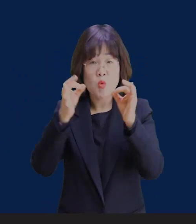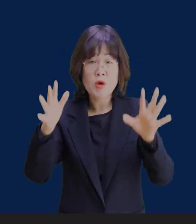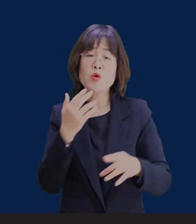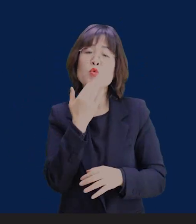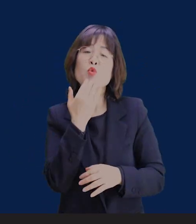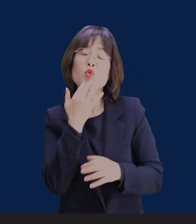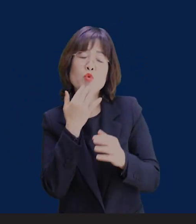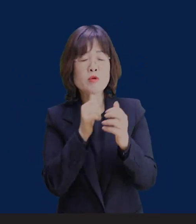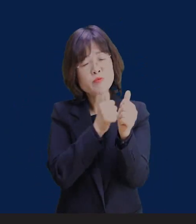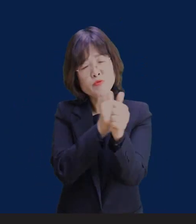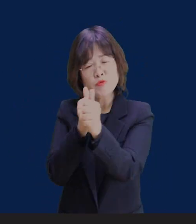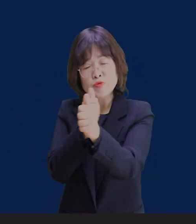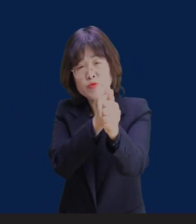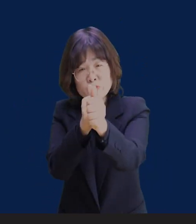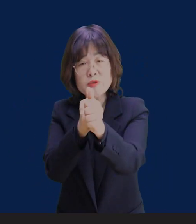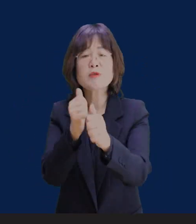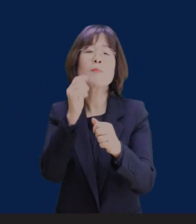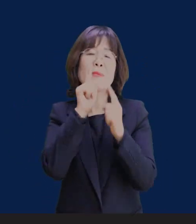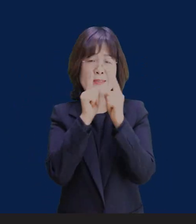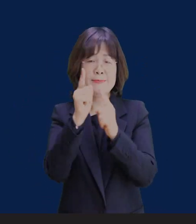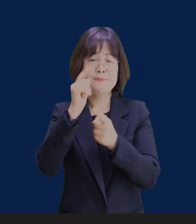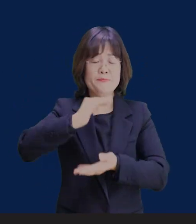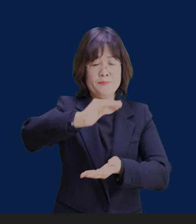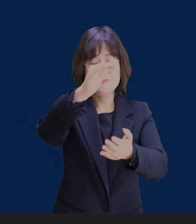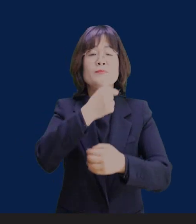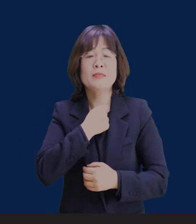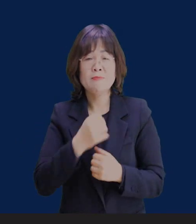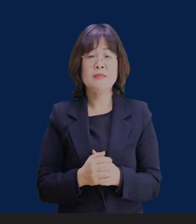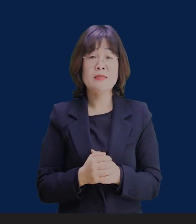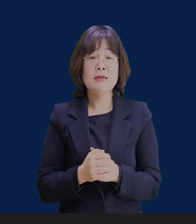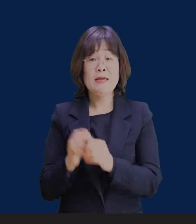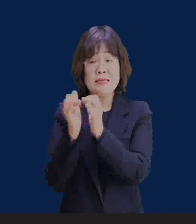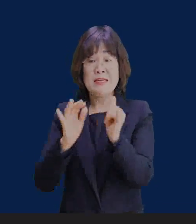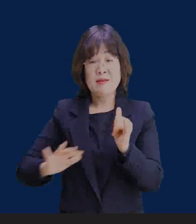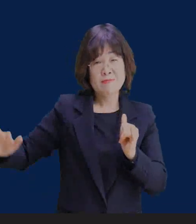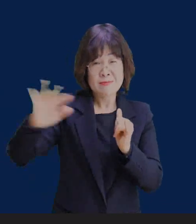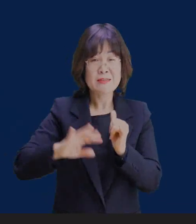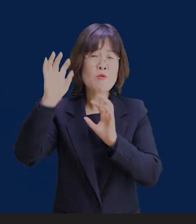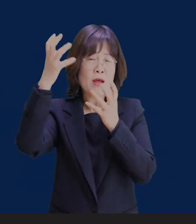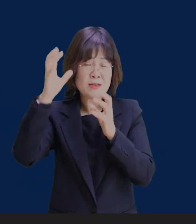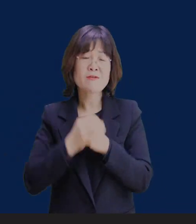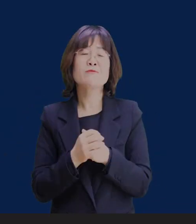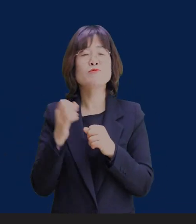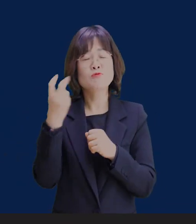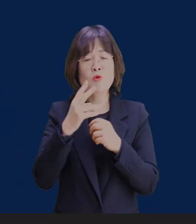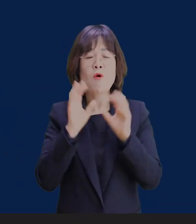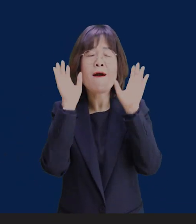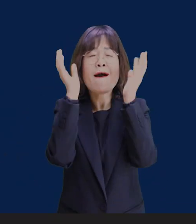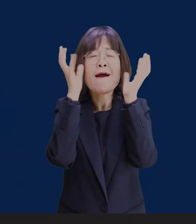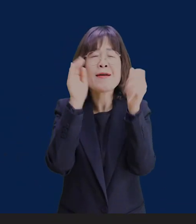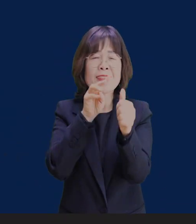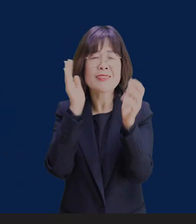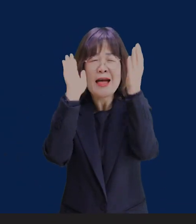시간들을 요일별로 추적하며 따라가고자 합니다. 군중들의 열렬한 환영 속에 어린